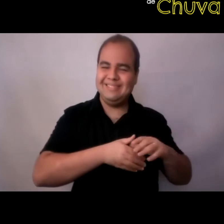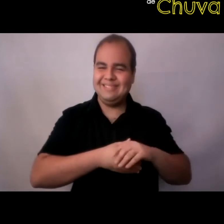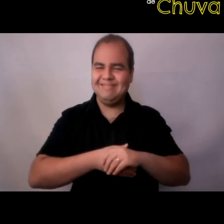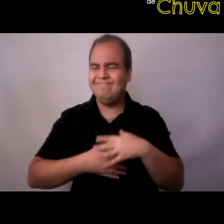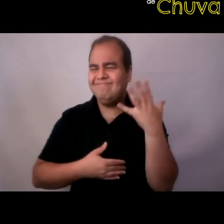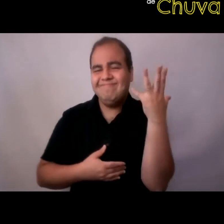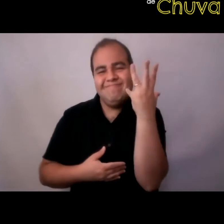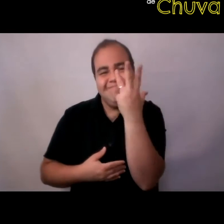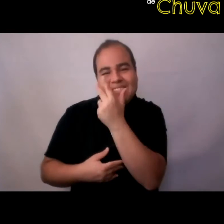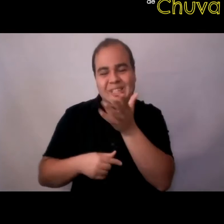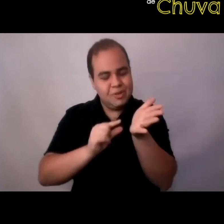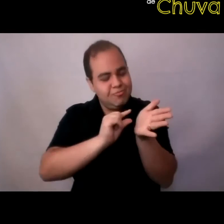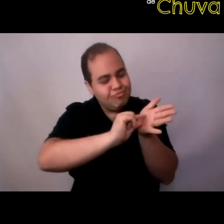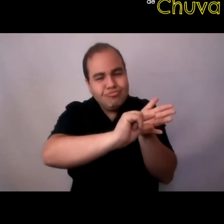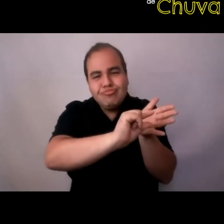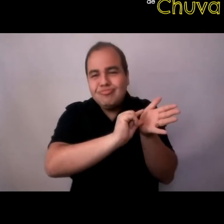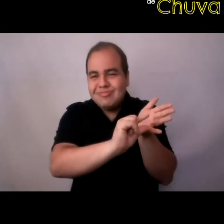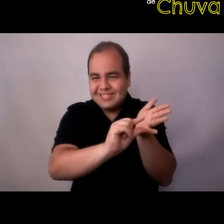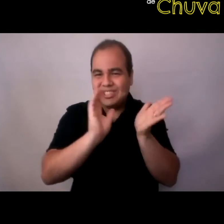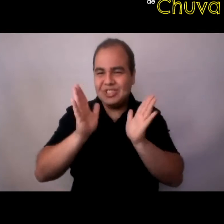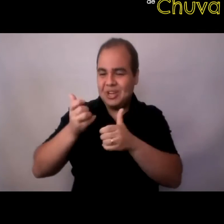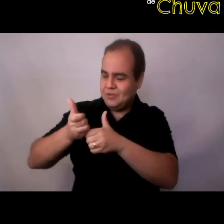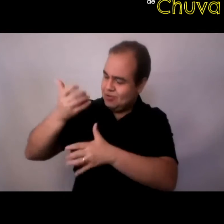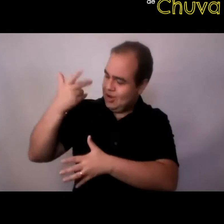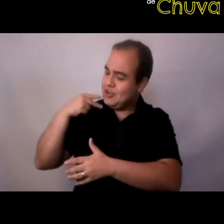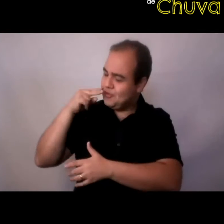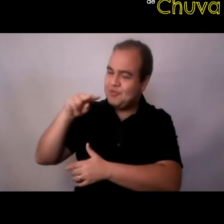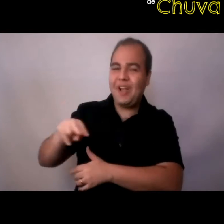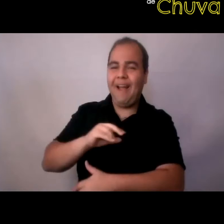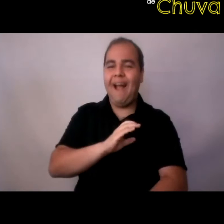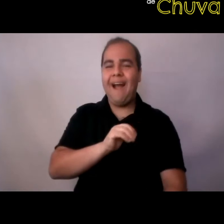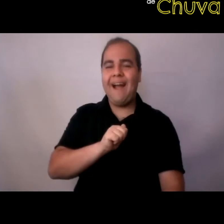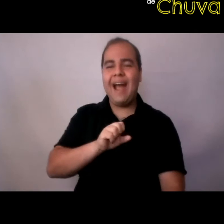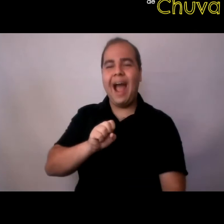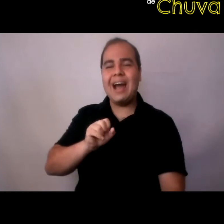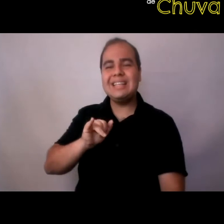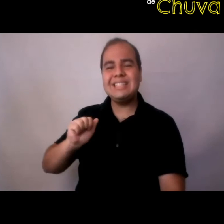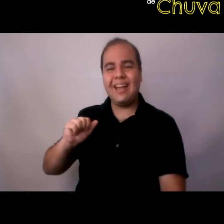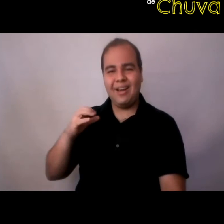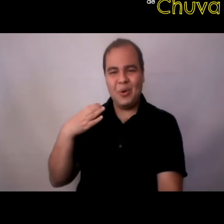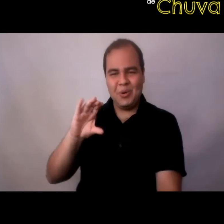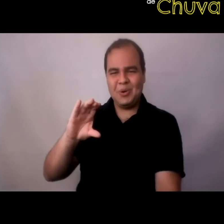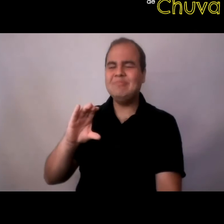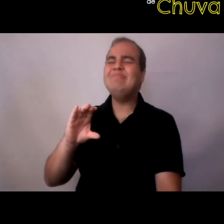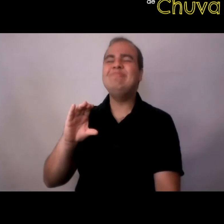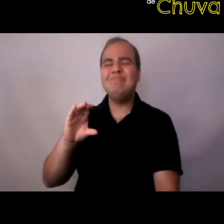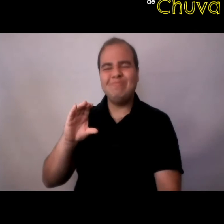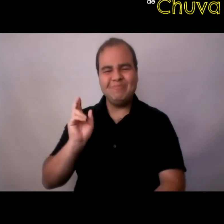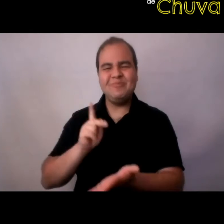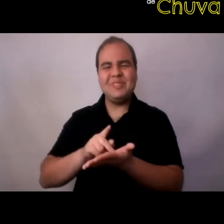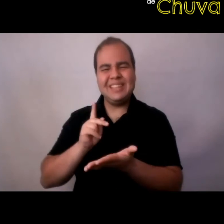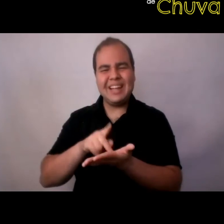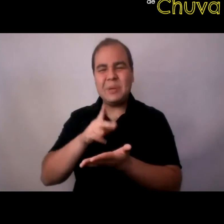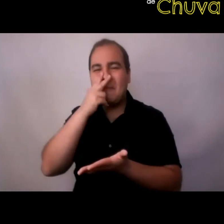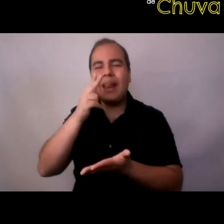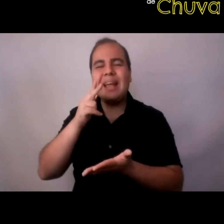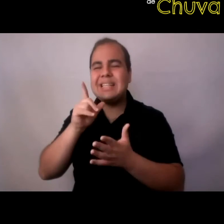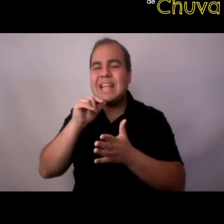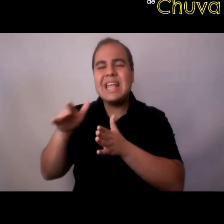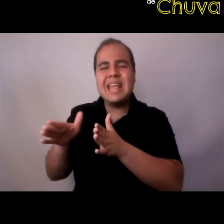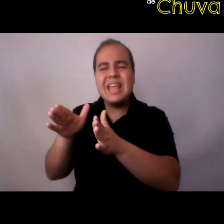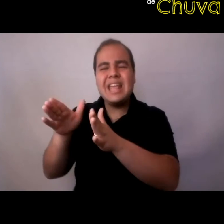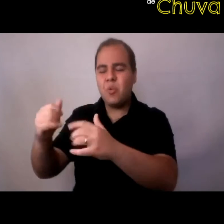Lindo. Obrigado, Cássia. Então, que a gente seja tocado por essa fonte de inspiração maior e